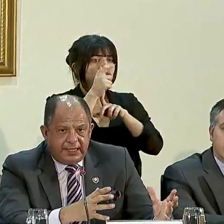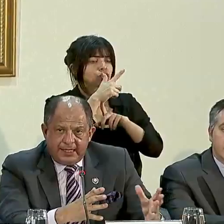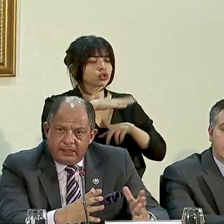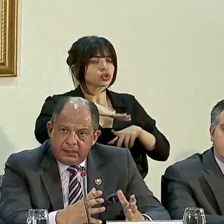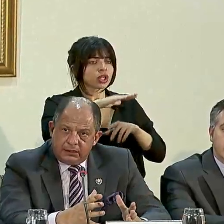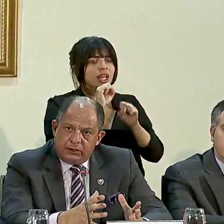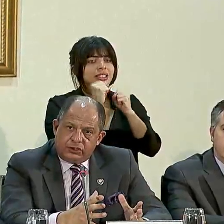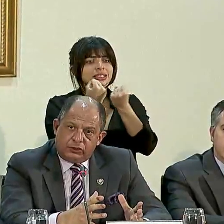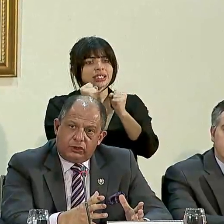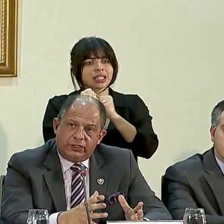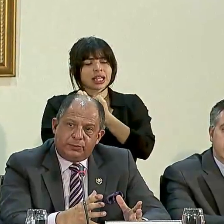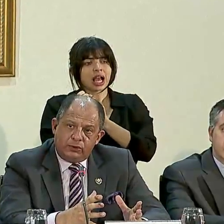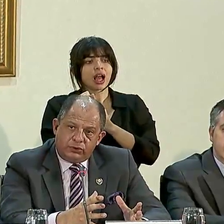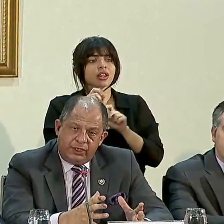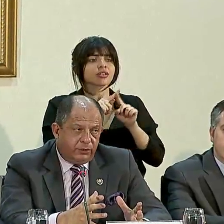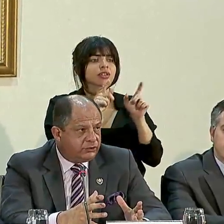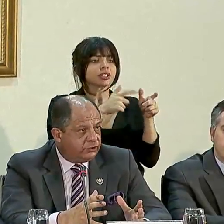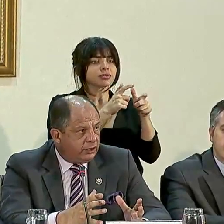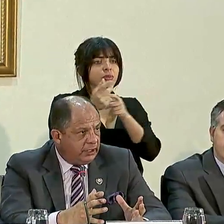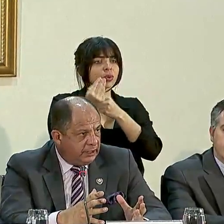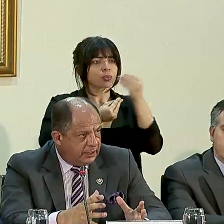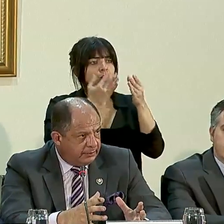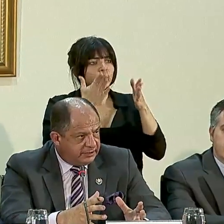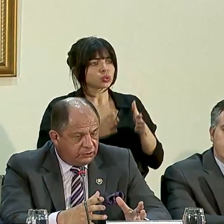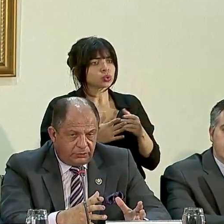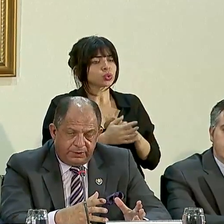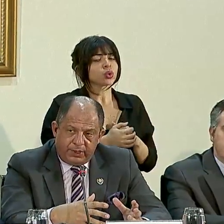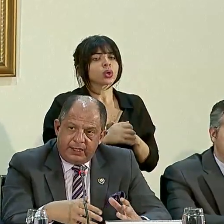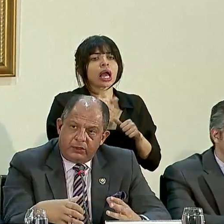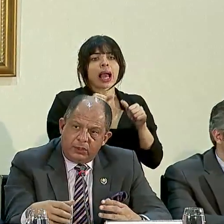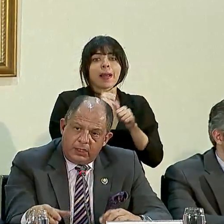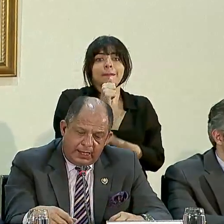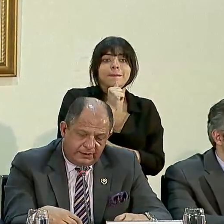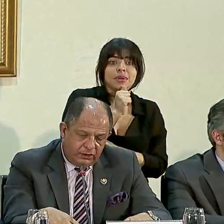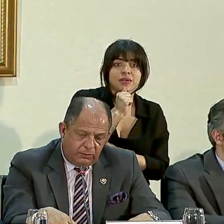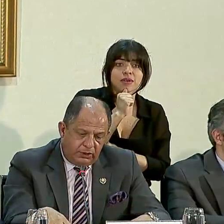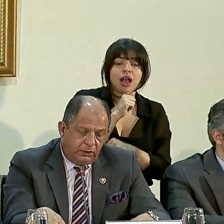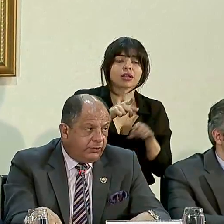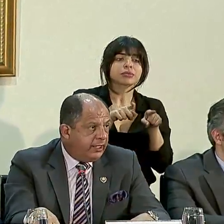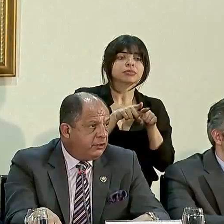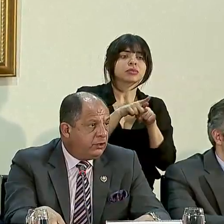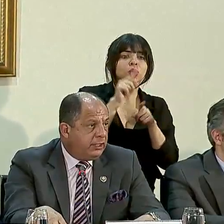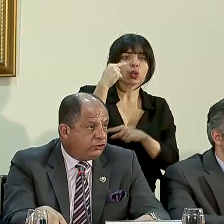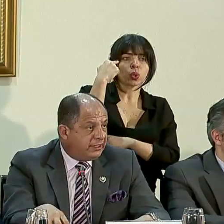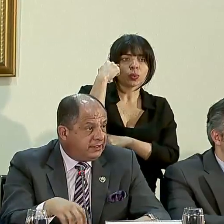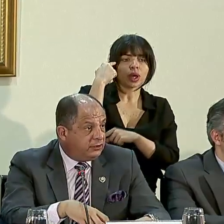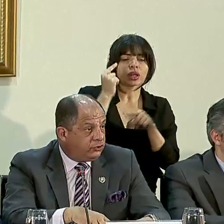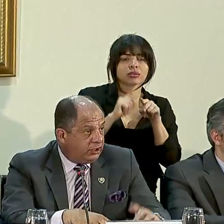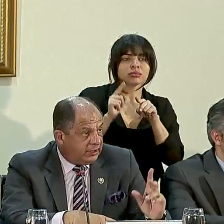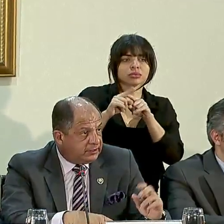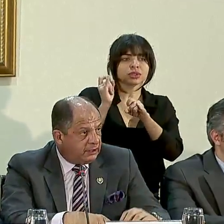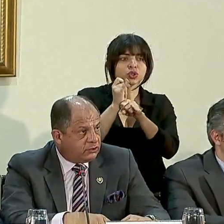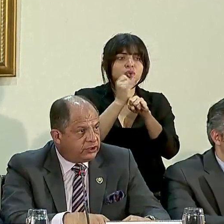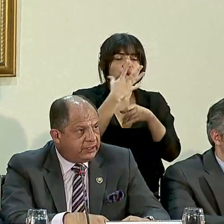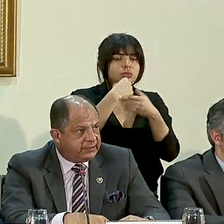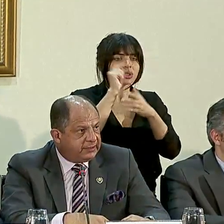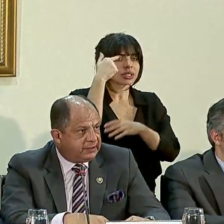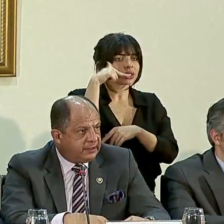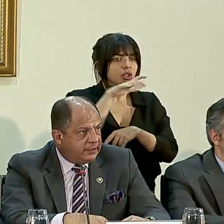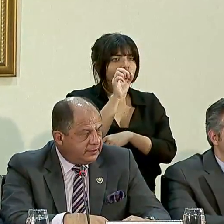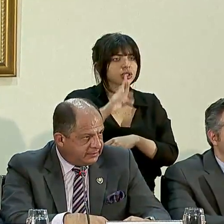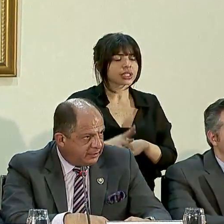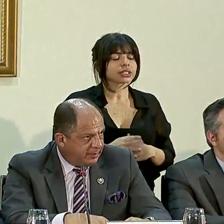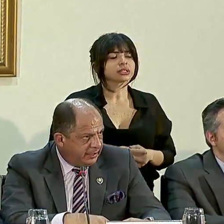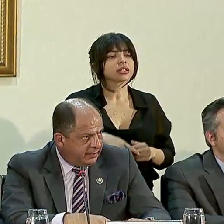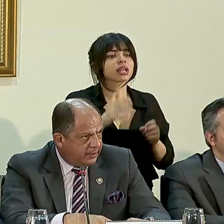y sindical, de los sectores productivos y del sector privado, así como del gobierno y otras instituciones del Estado